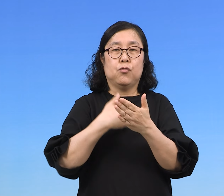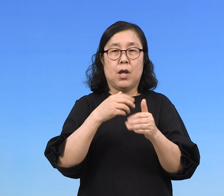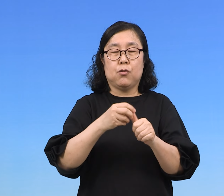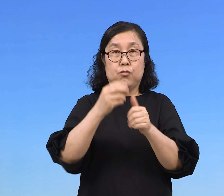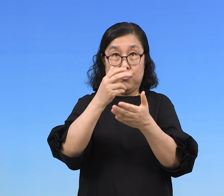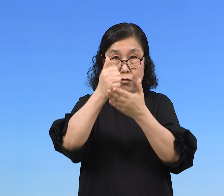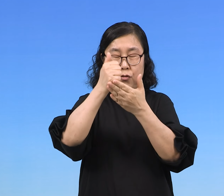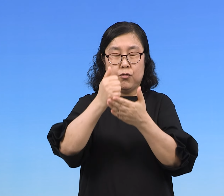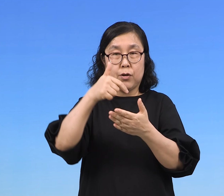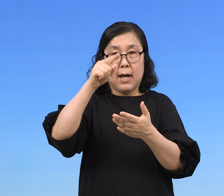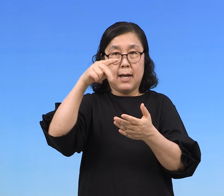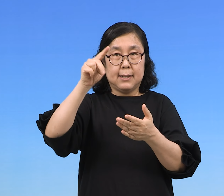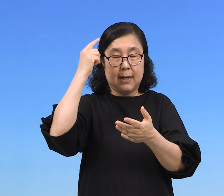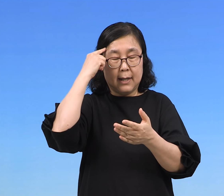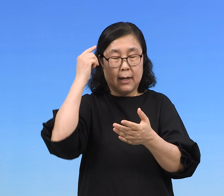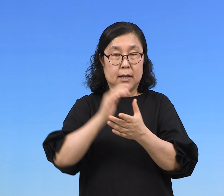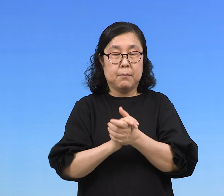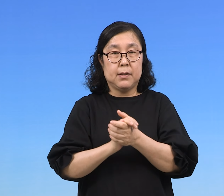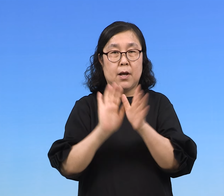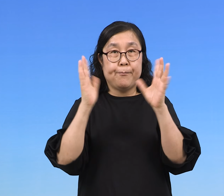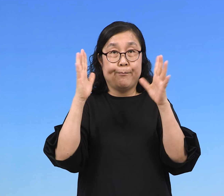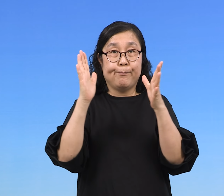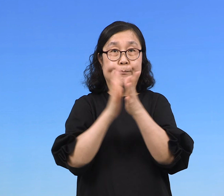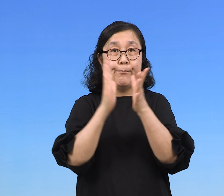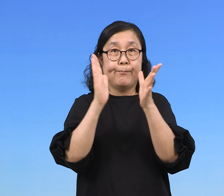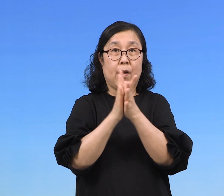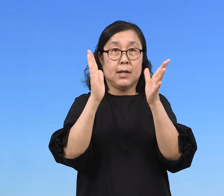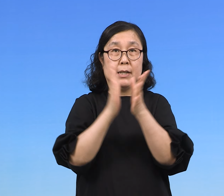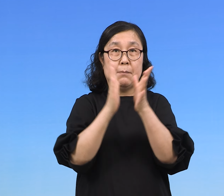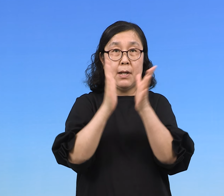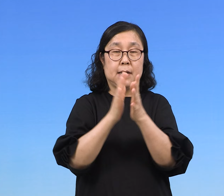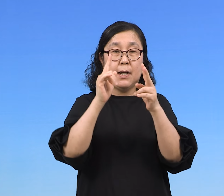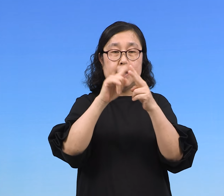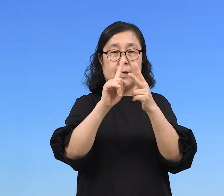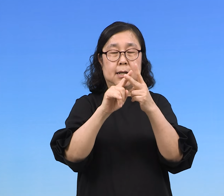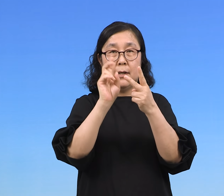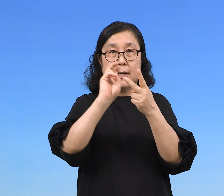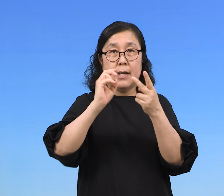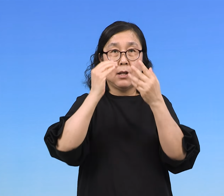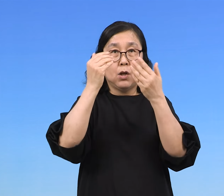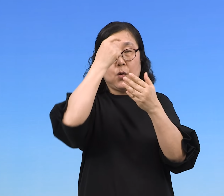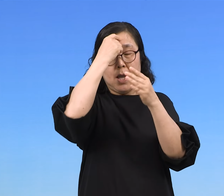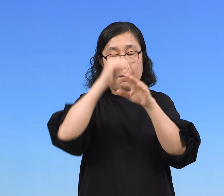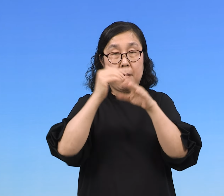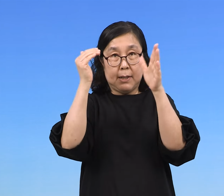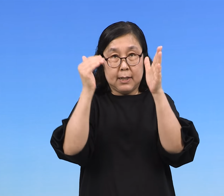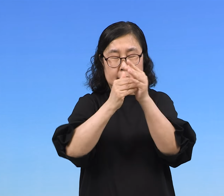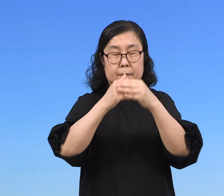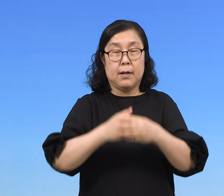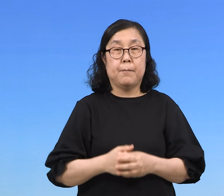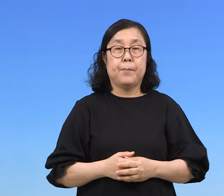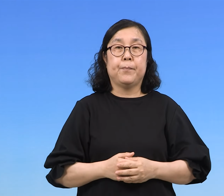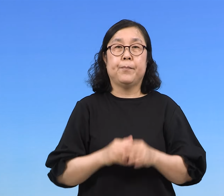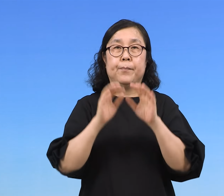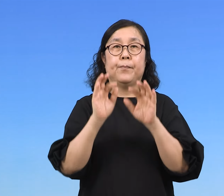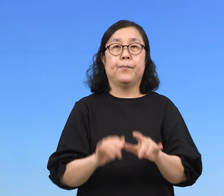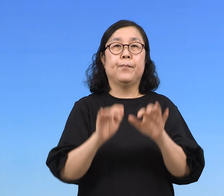가사를 기억하시면서 기쁨으로 우리 손뼉 치면서 1절 2절 찬양 드리고 예배를 마치겠습니다.